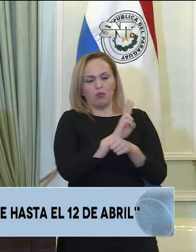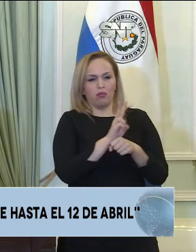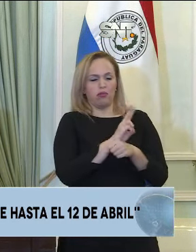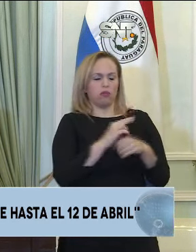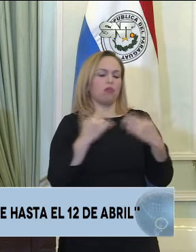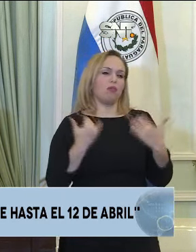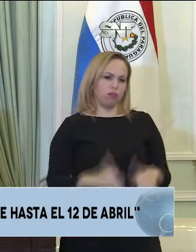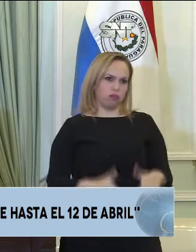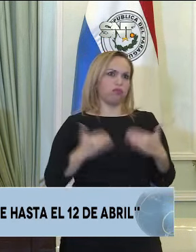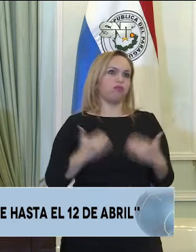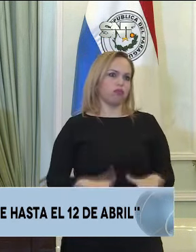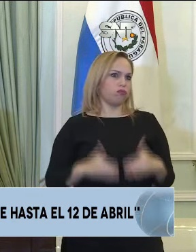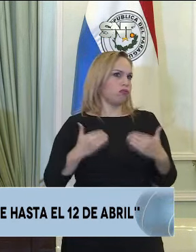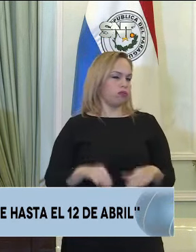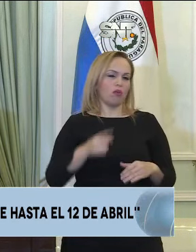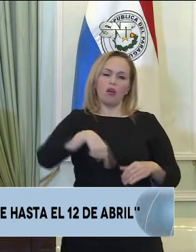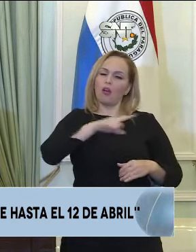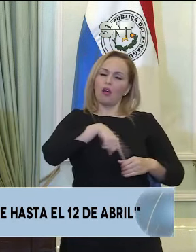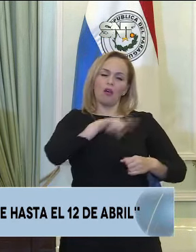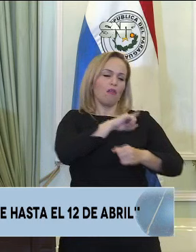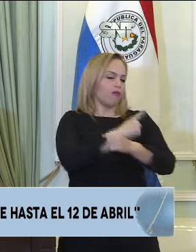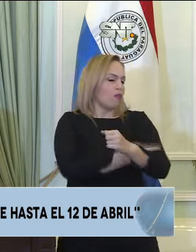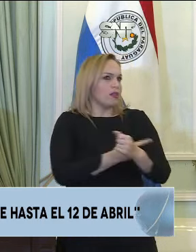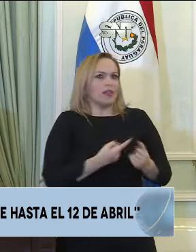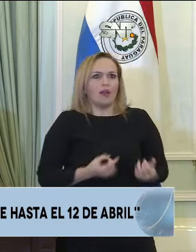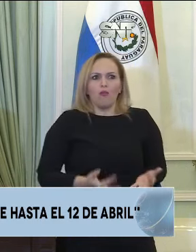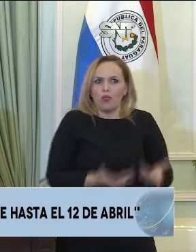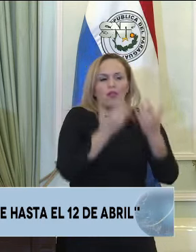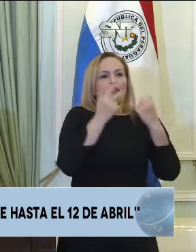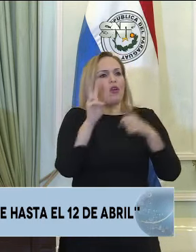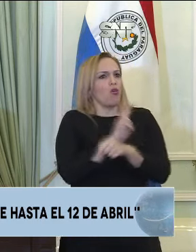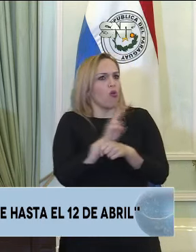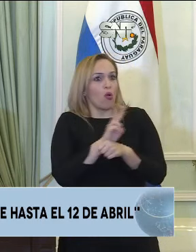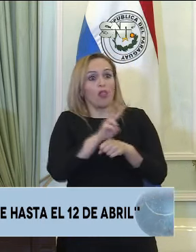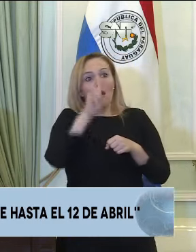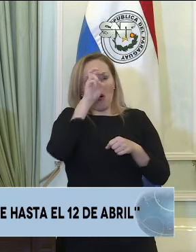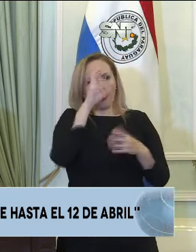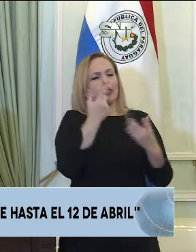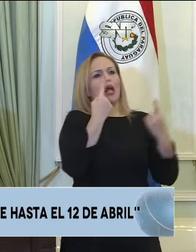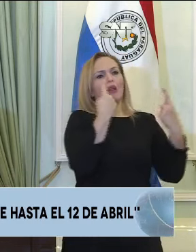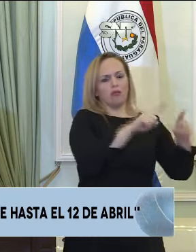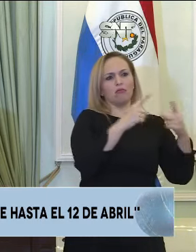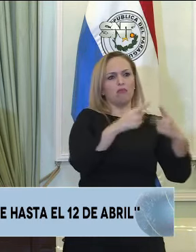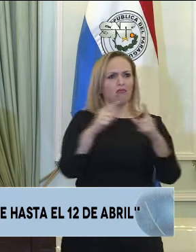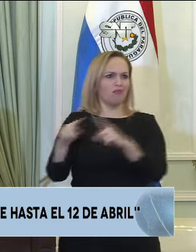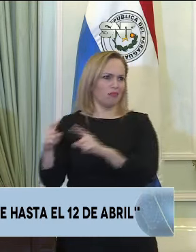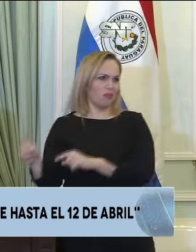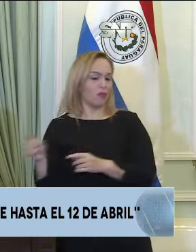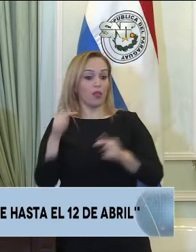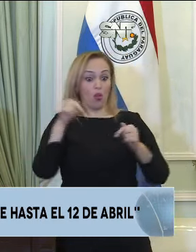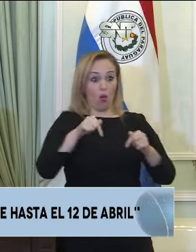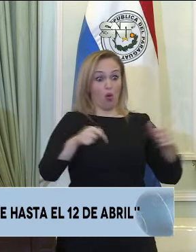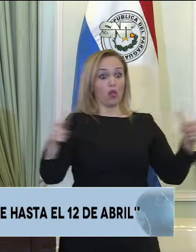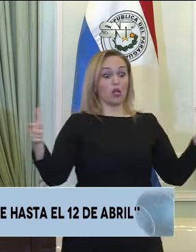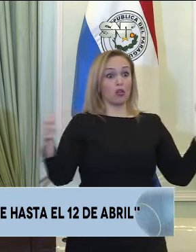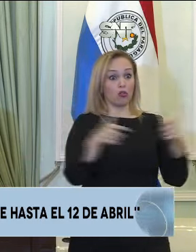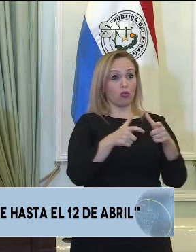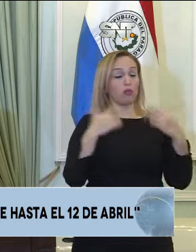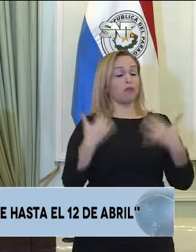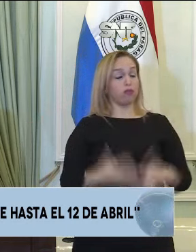esta medida. Toda la fuerza disponible está en los distintos hospitales. Hoy tuvimos, por ejemplo, una reunión muy